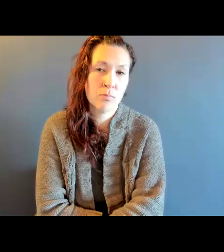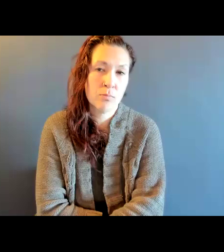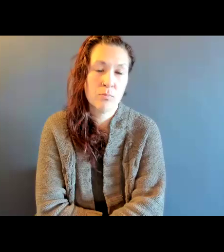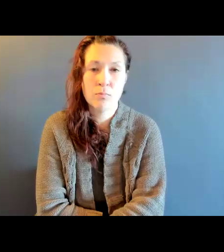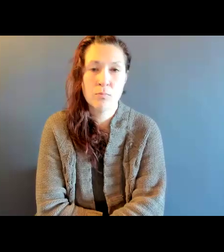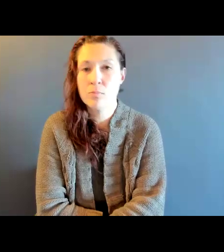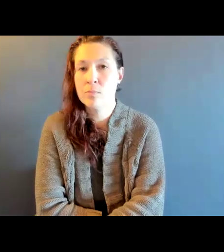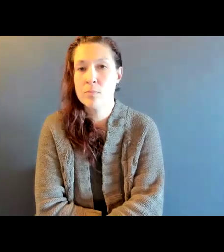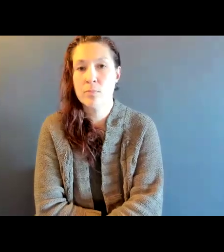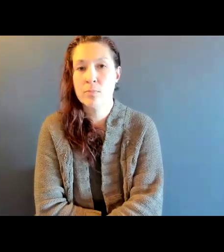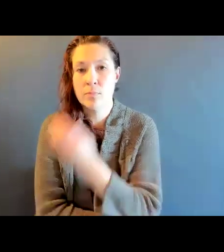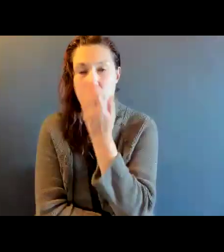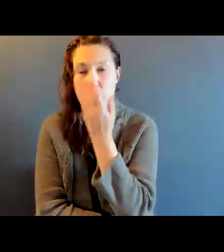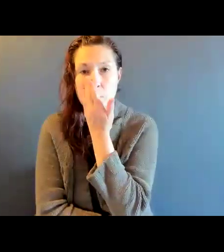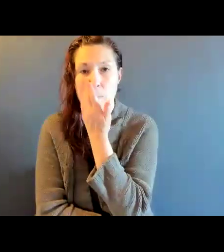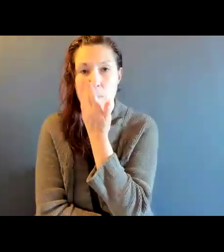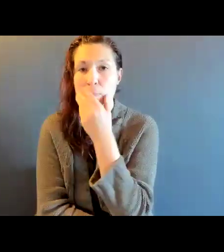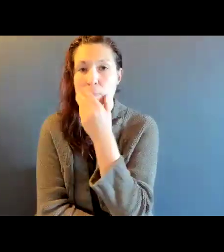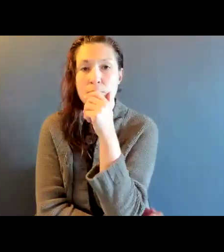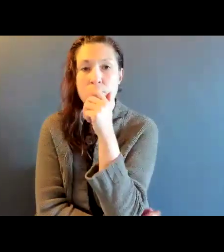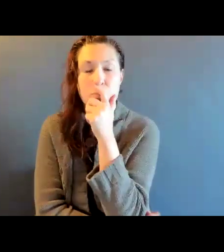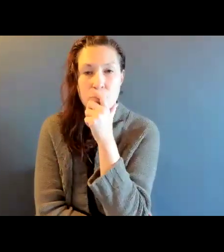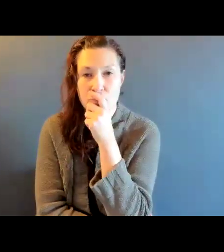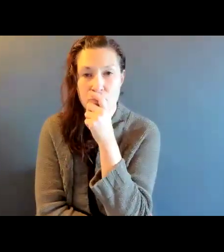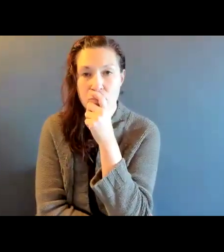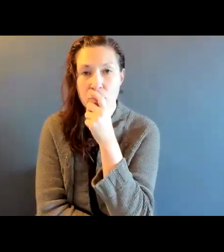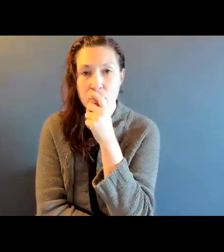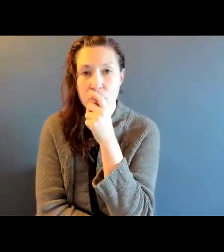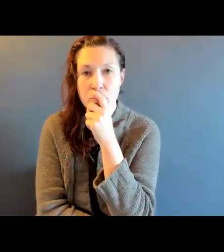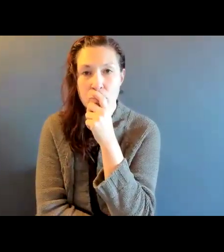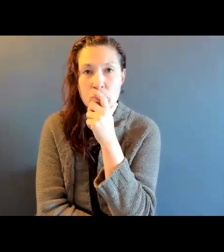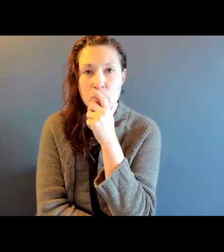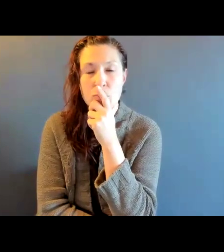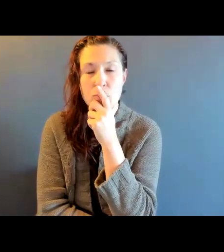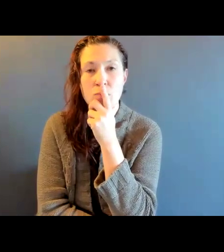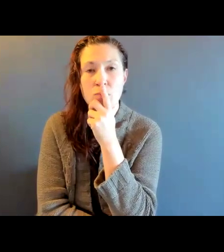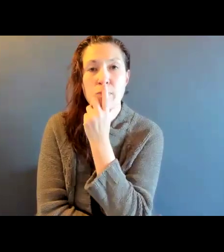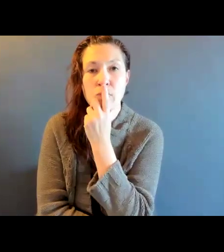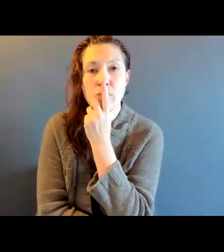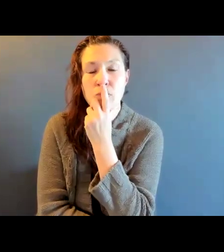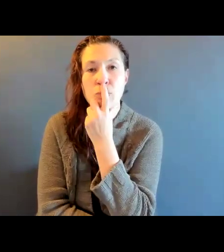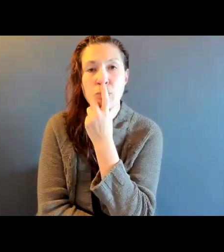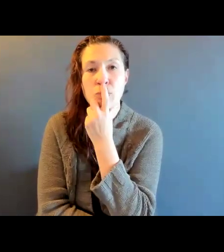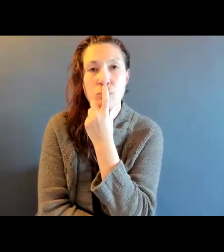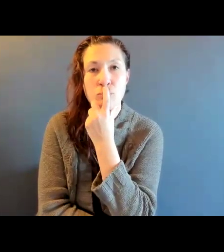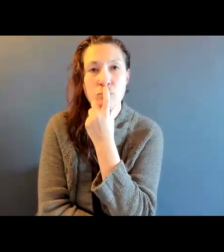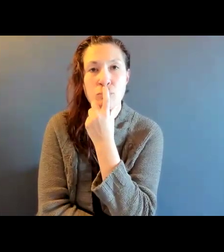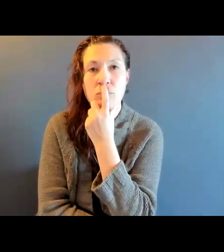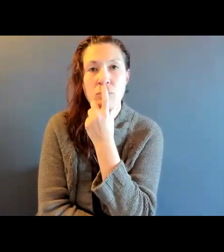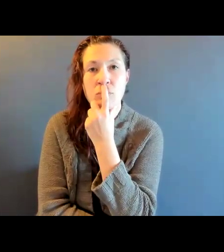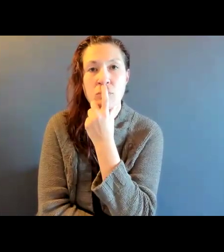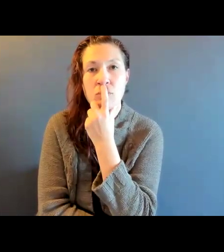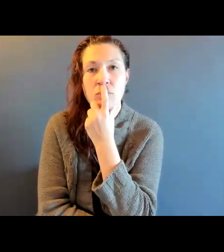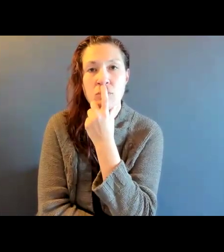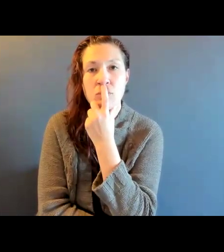necesidades de los estudiantes. Cada niño tiene habilidades y fortalezas únicas y nuestra responsabilidad como